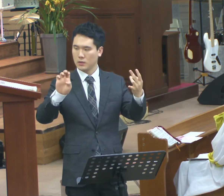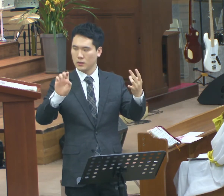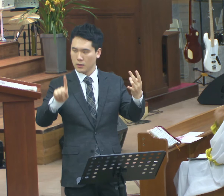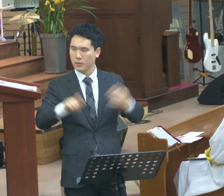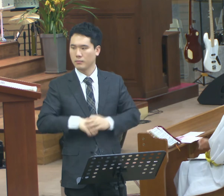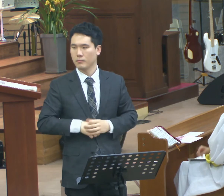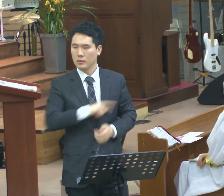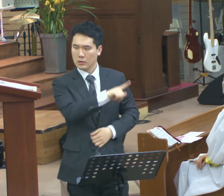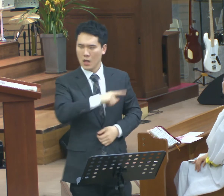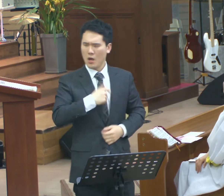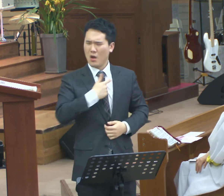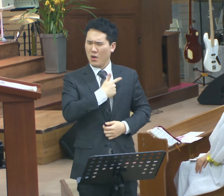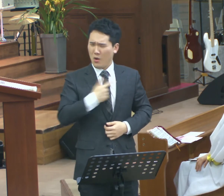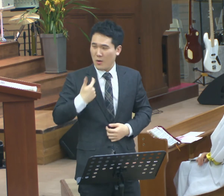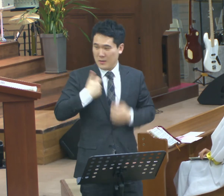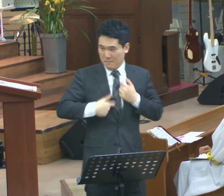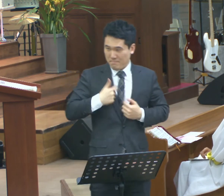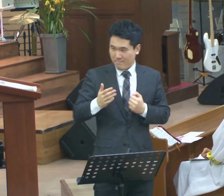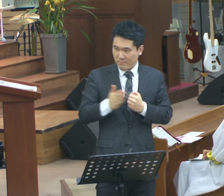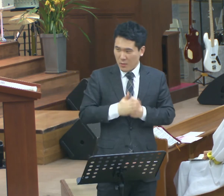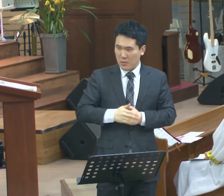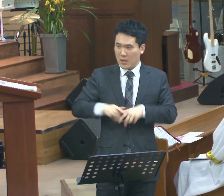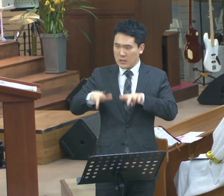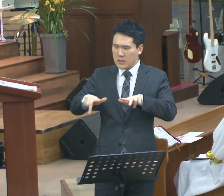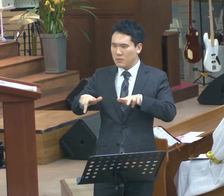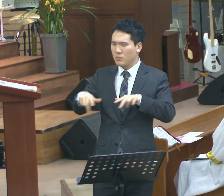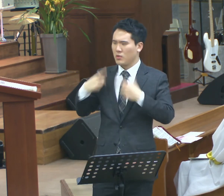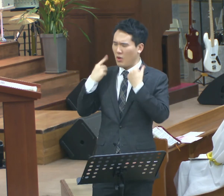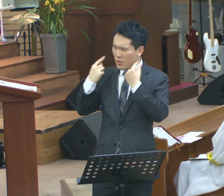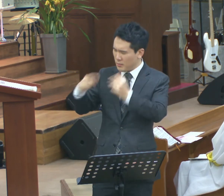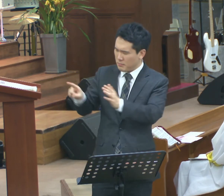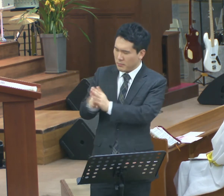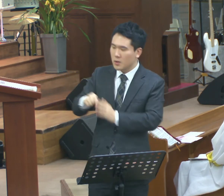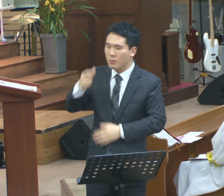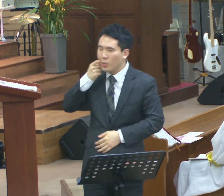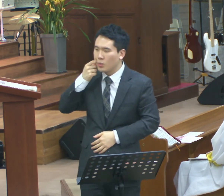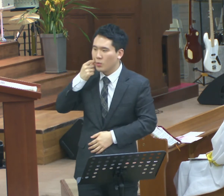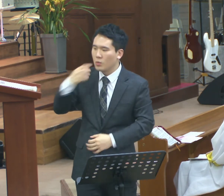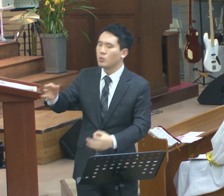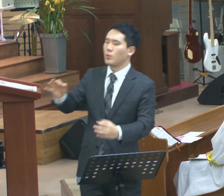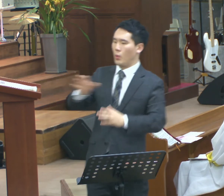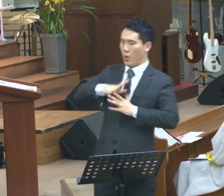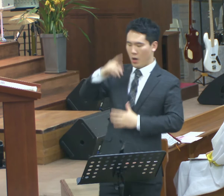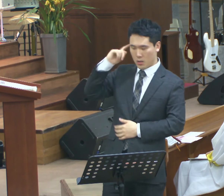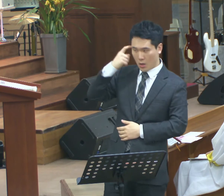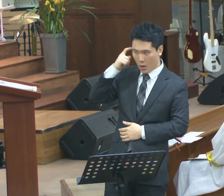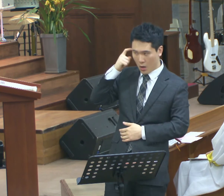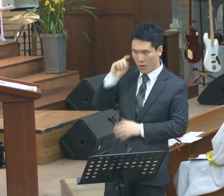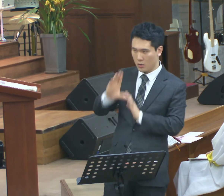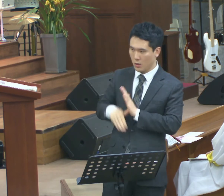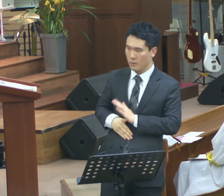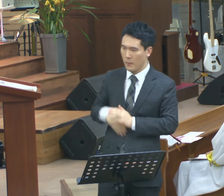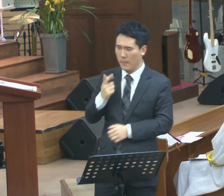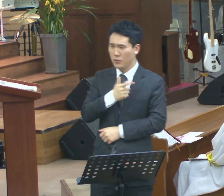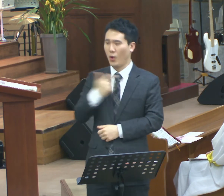아직도 믿지 못하고 놀랍고 여길 때. 너무 기쁜데 그 다음 단어가 희한하죠. 아직도 뭐 하지